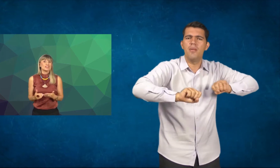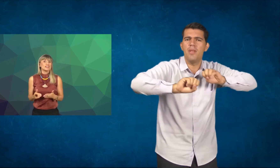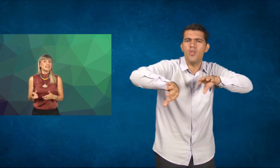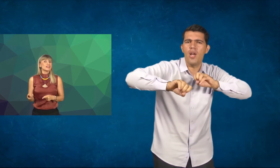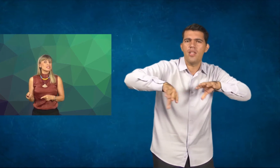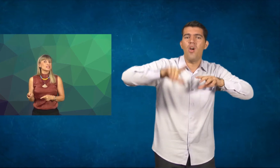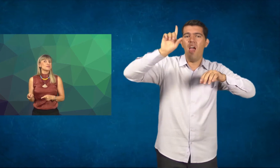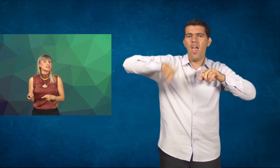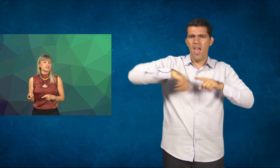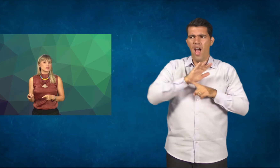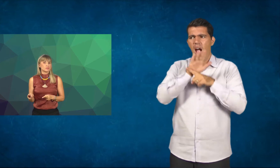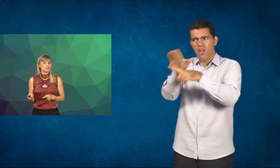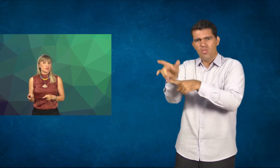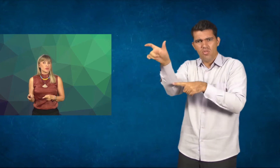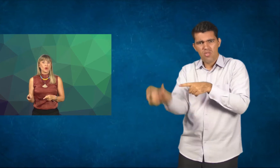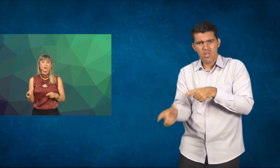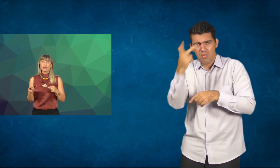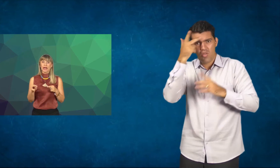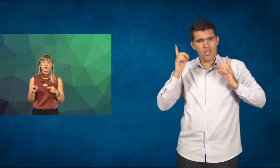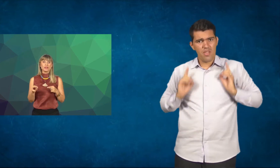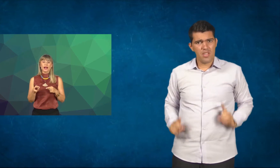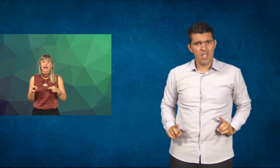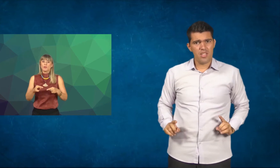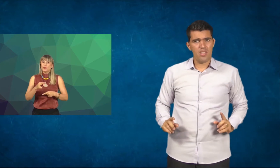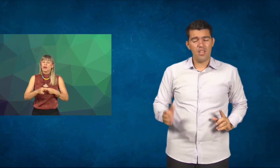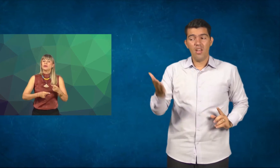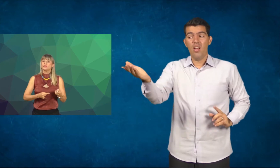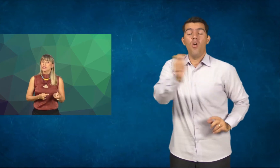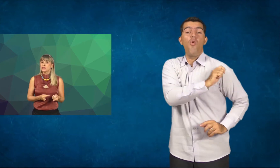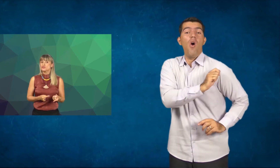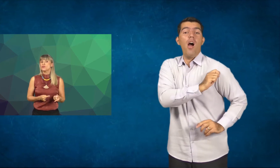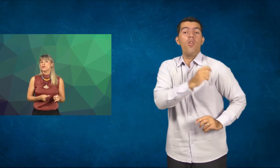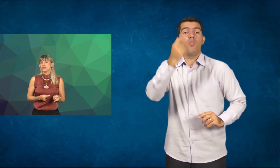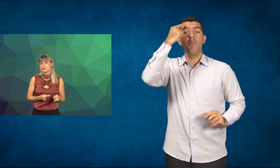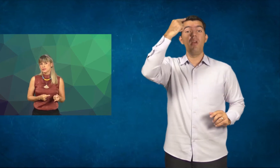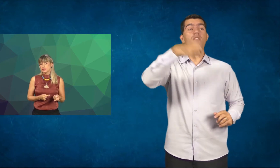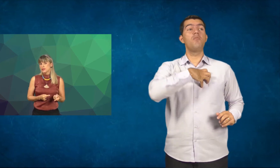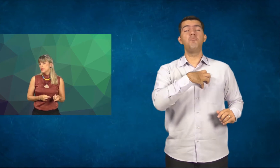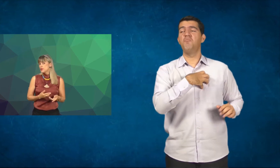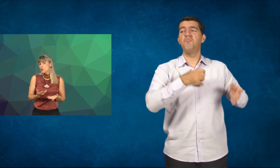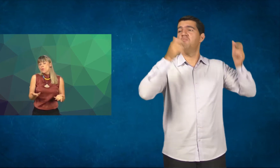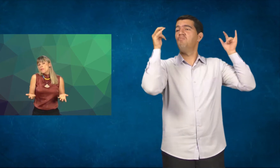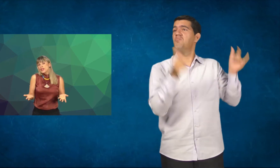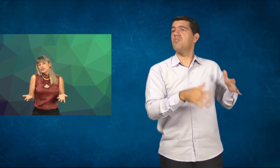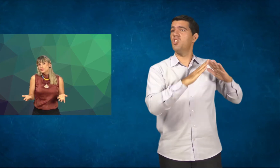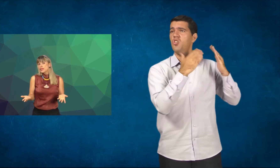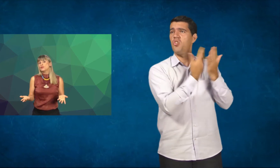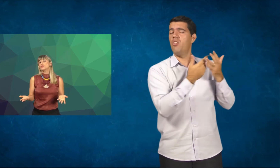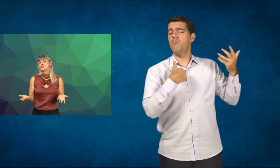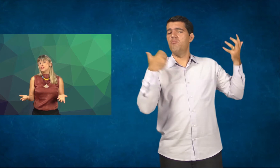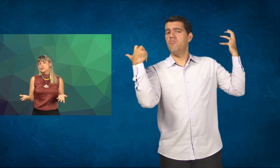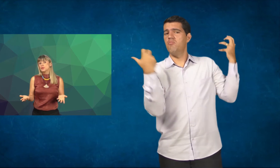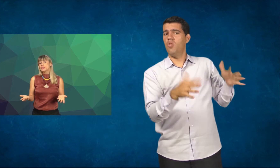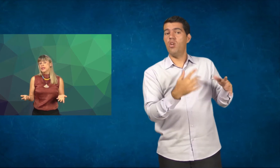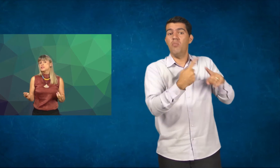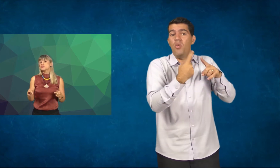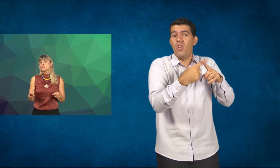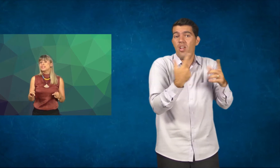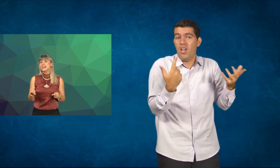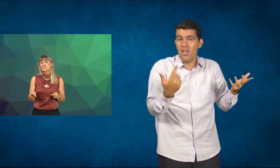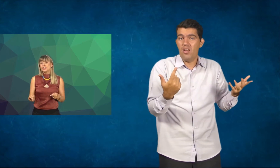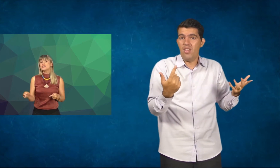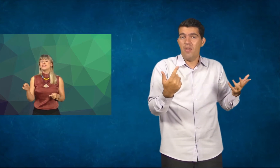sempre de atender a essa demanda. E o alunado, ele acaba por abandonar a escola, que comumente não dá conta de